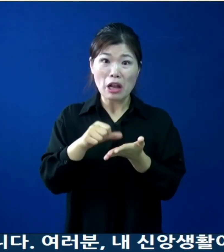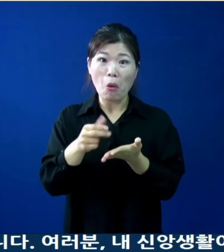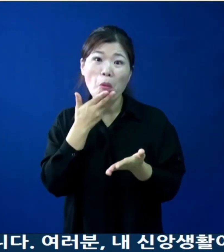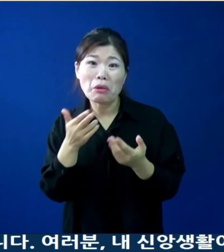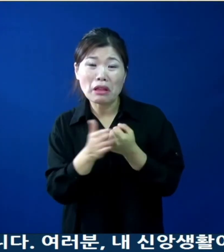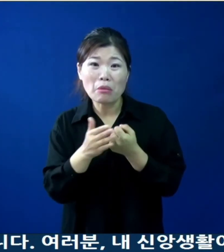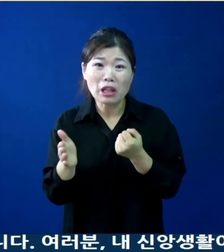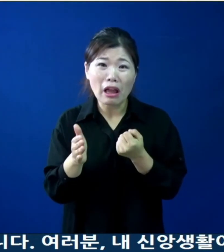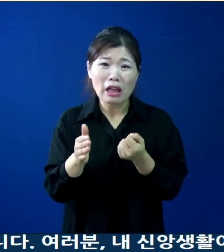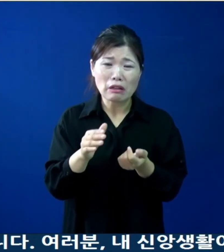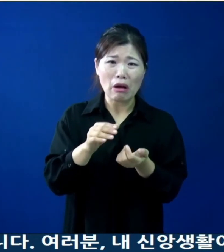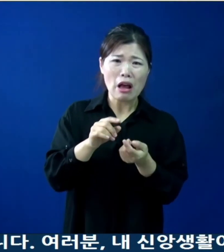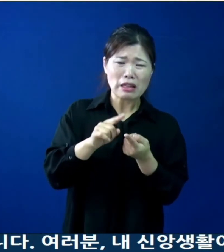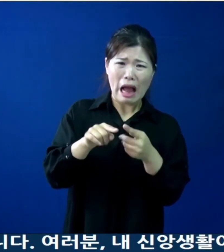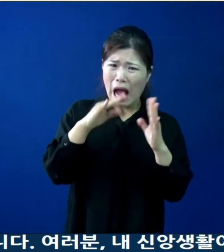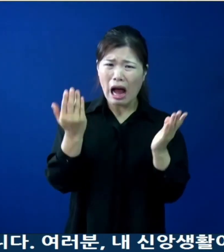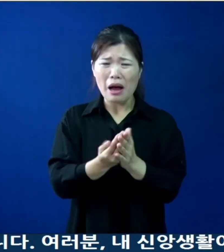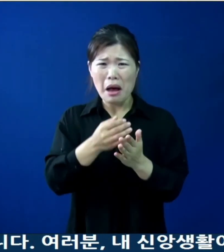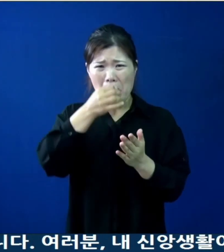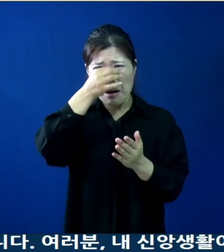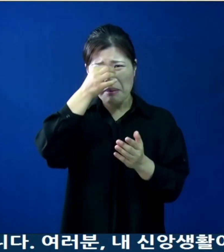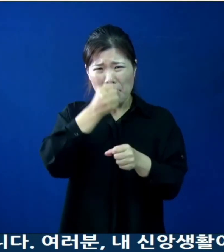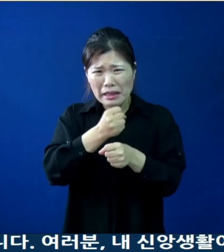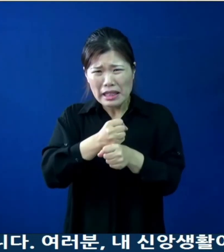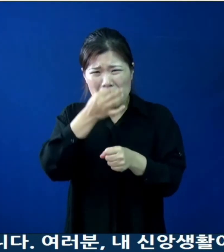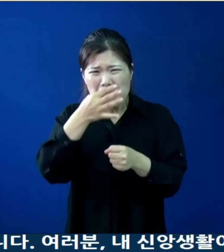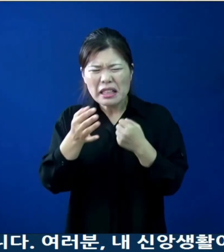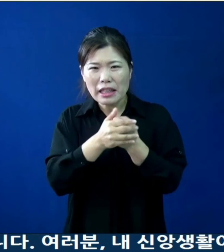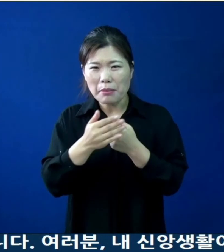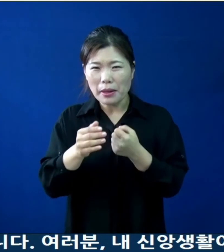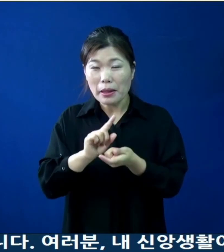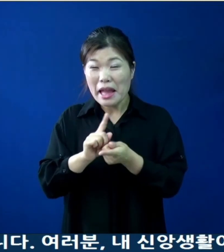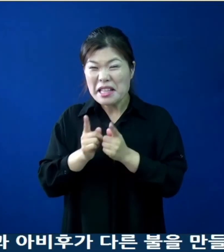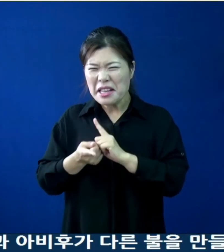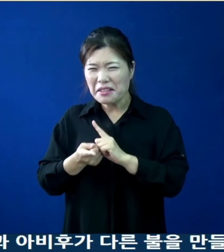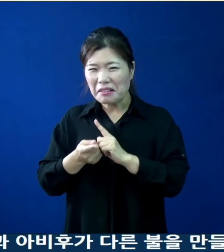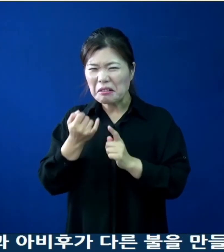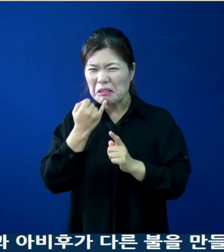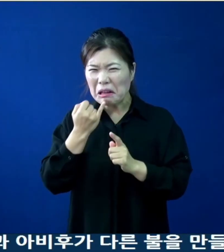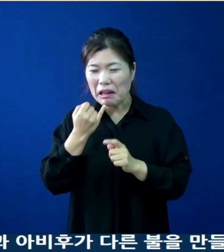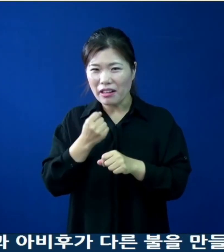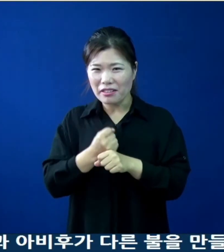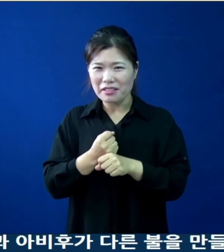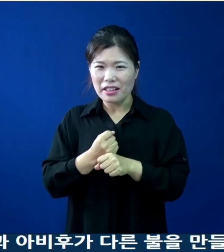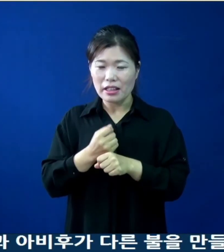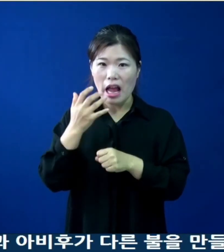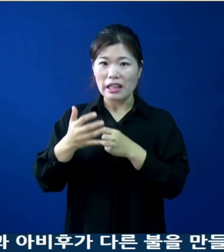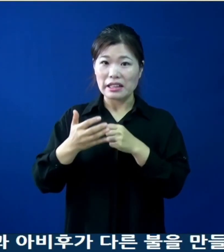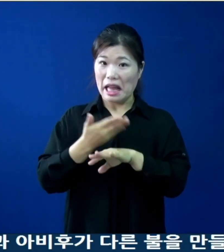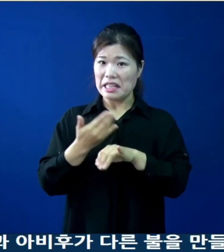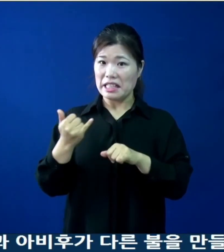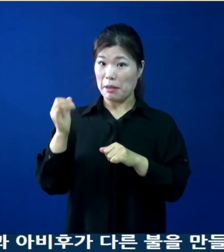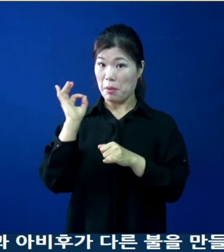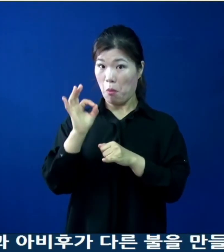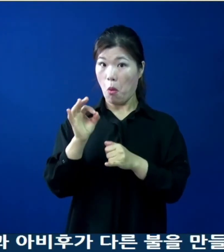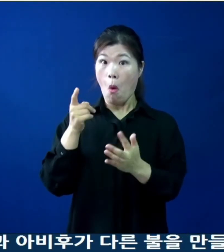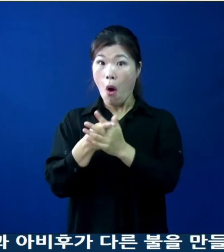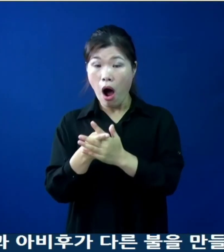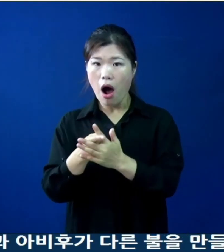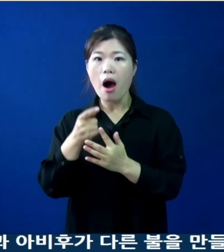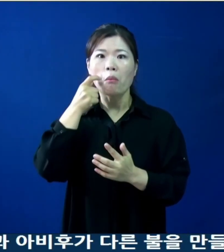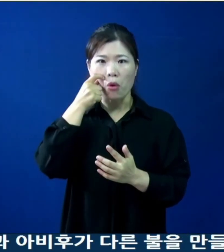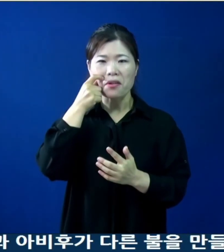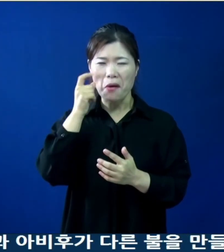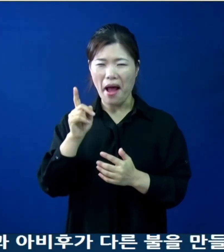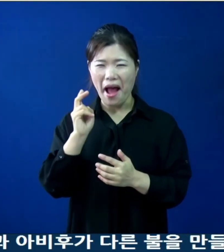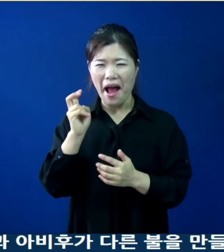힘들 때도 있었을 테인데, 대충 살짝 다른 것으로 바꿔 채워도 다른 사람이 알아차릴 수 없다라는 마음